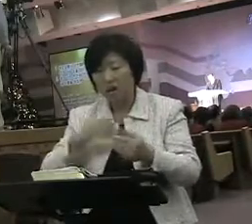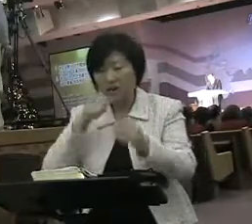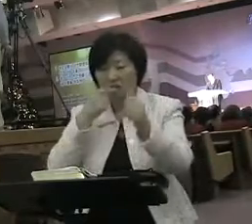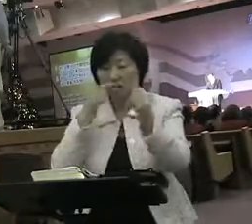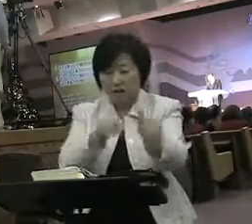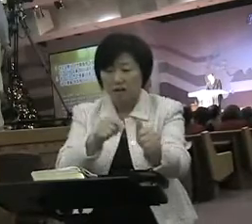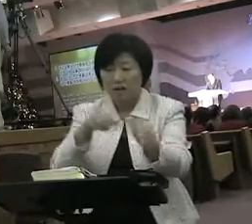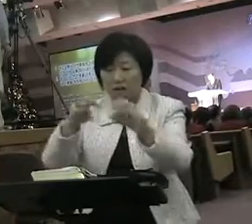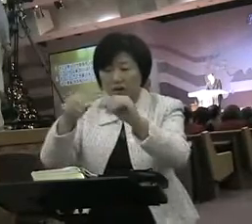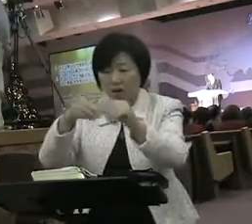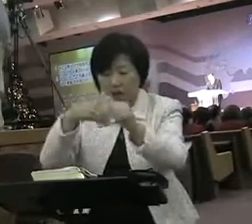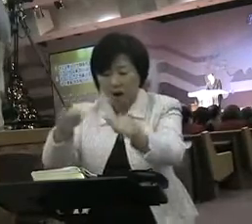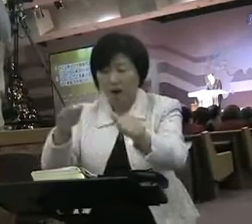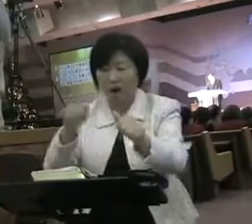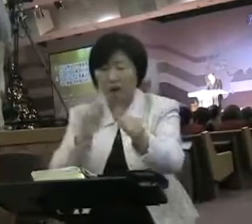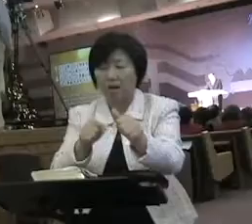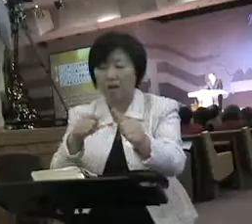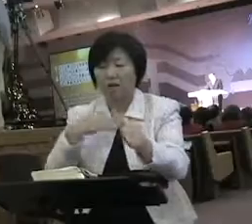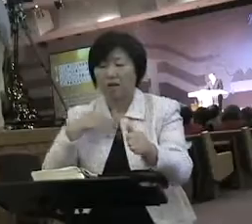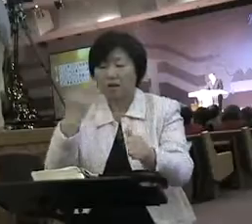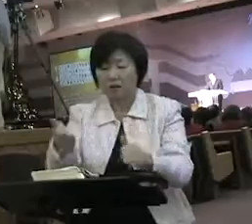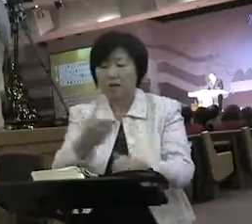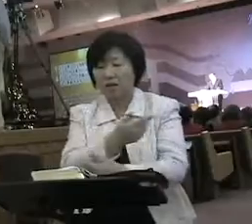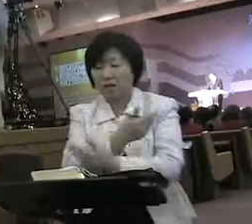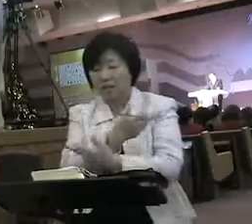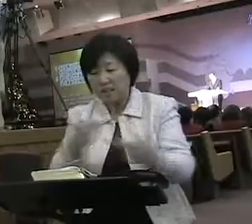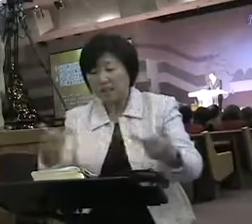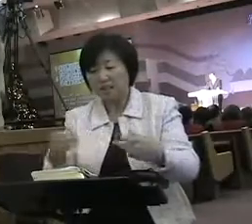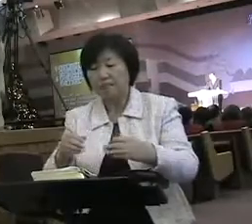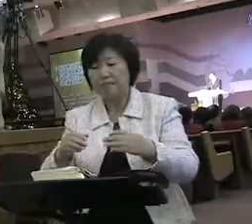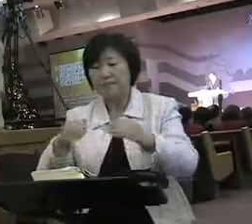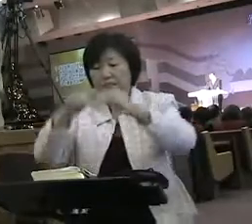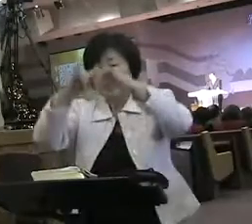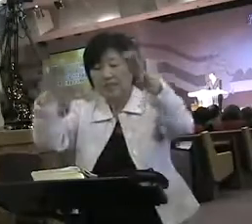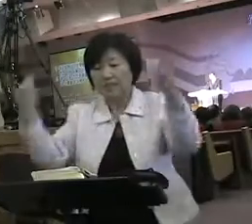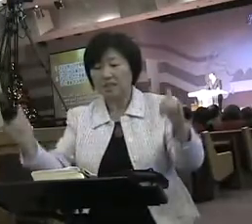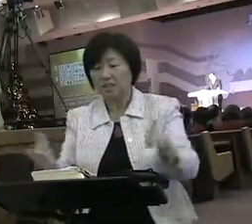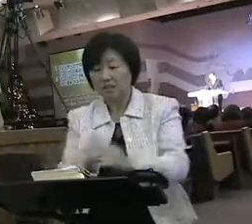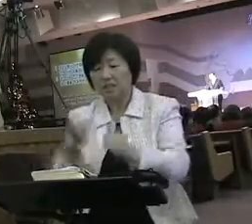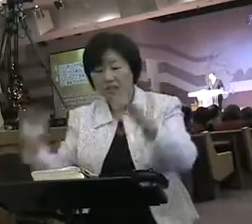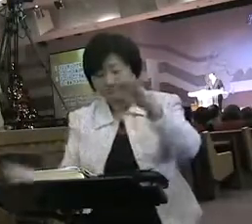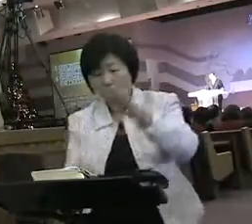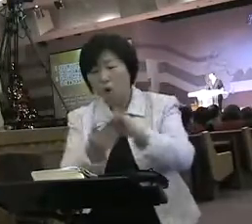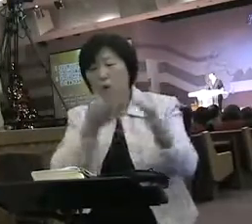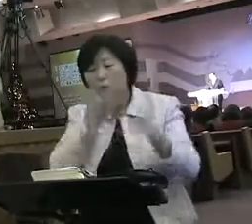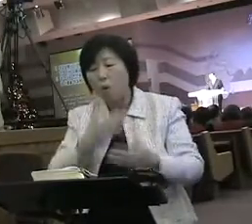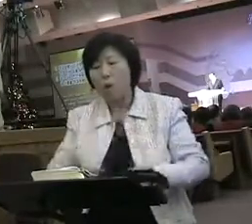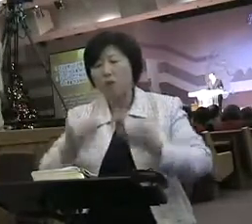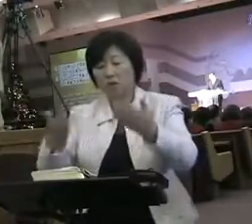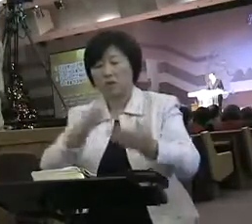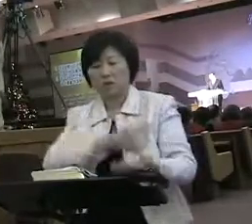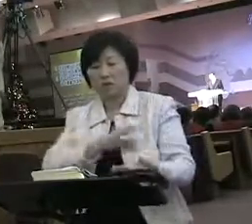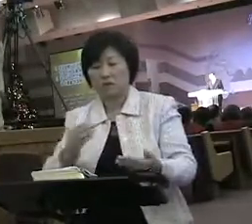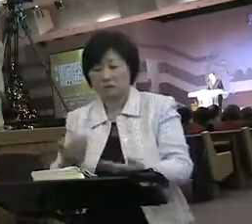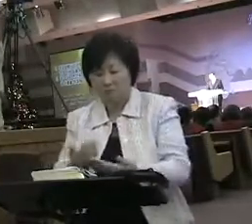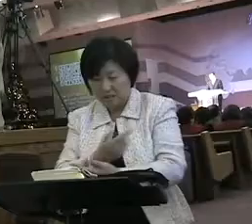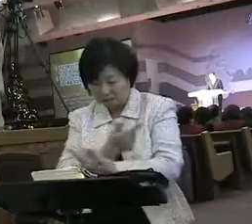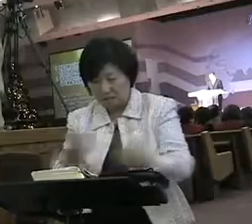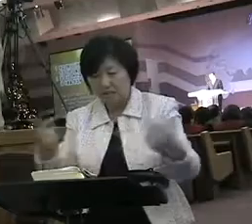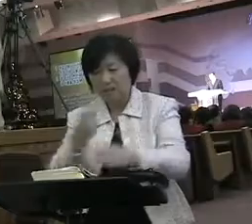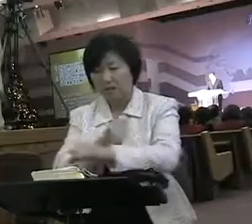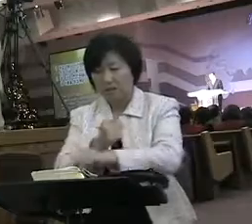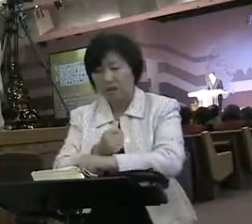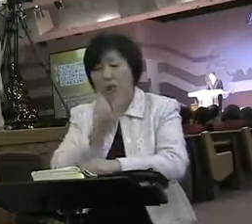내게 지시할 땅으로 가라. 내가 너로 큰 민족을 이루고 내게 복을 주어 내 이름을 참되게 하리니